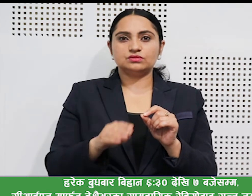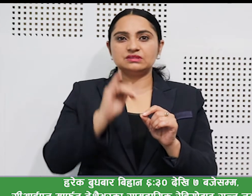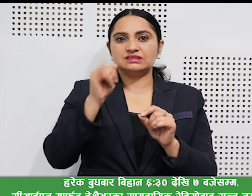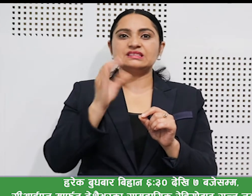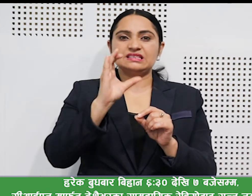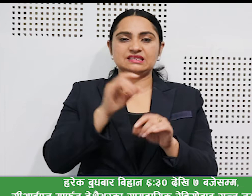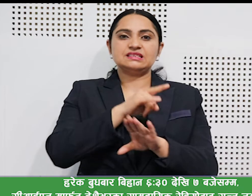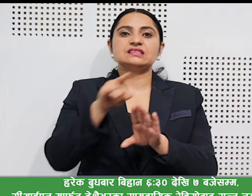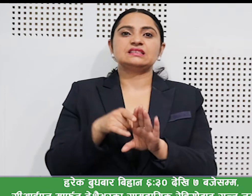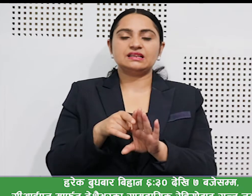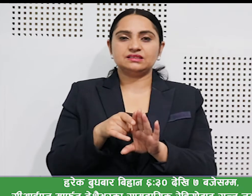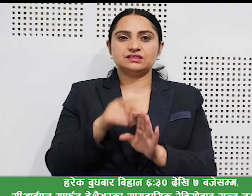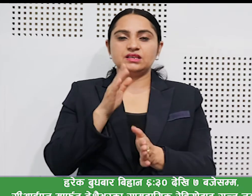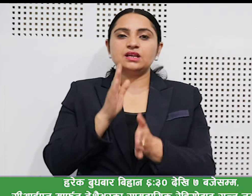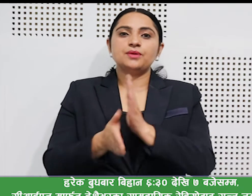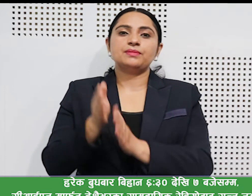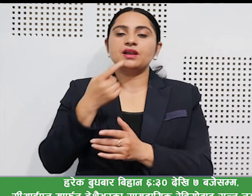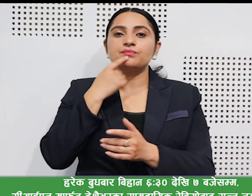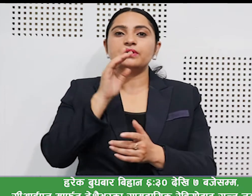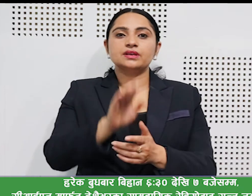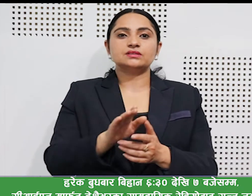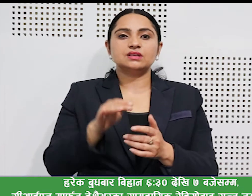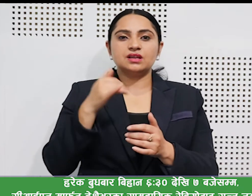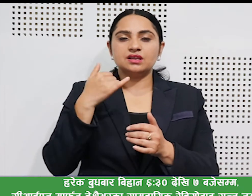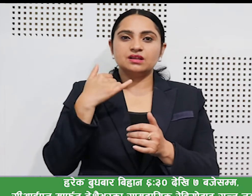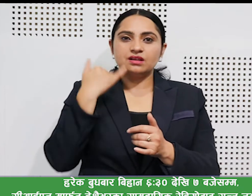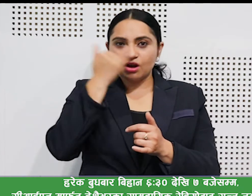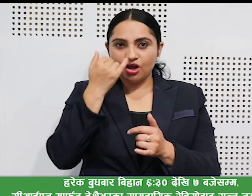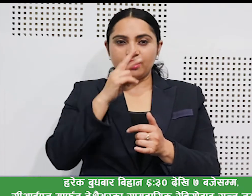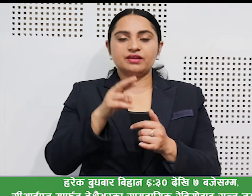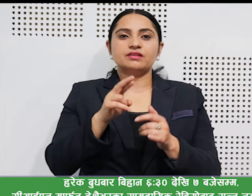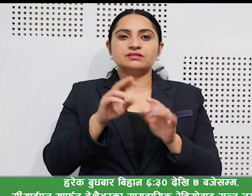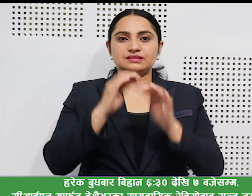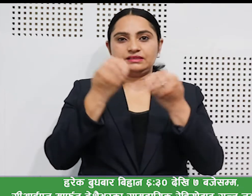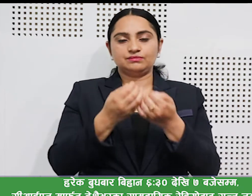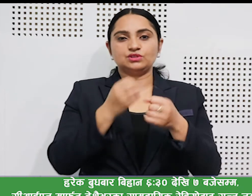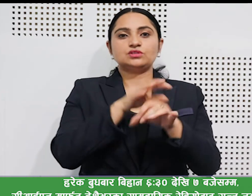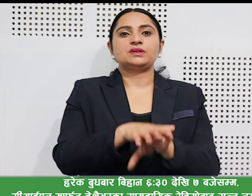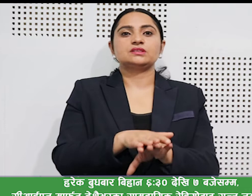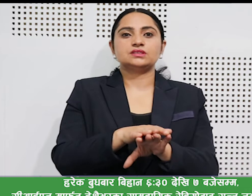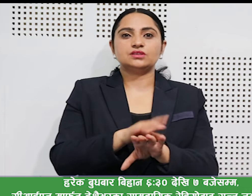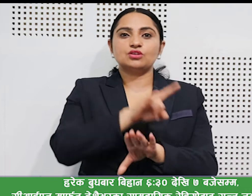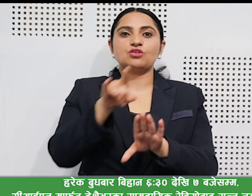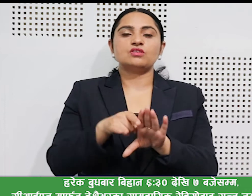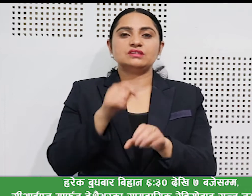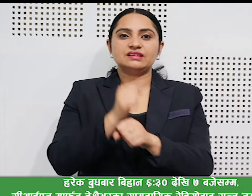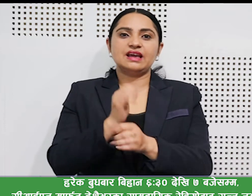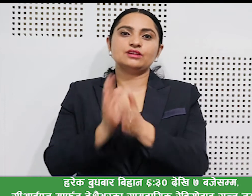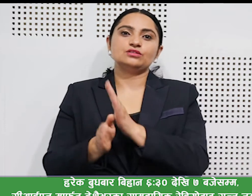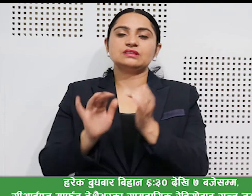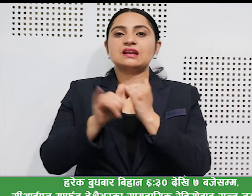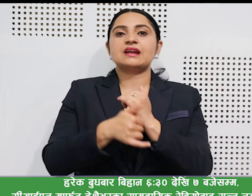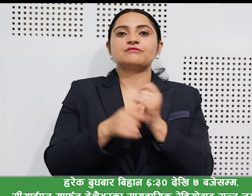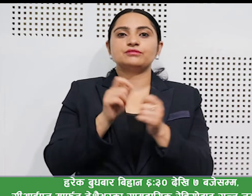स्ट्राटेजिक एक्सन प्लान भनेर भनेका छौँ होइन। लैङ्गिक तथा सामाजिक समावेशीकरण रणनीतिक कार्ययोजनाको नसेर हामी